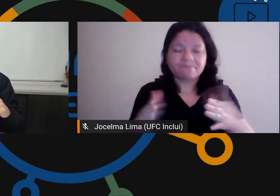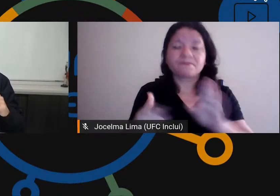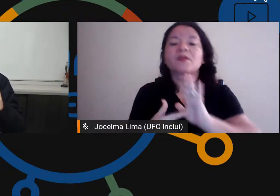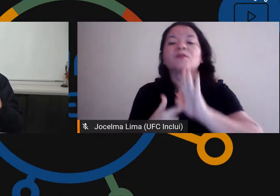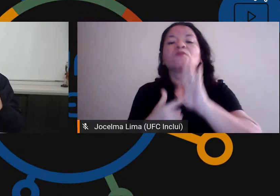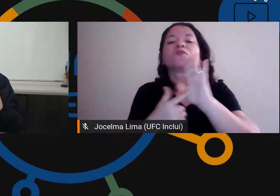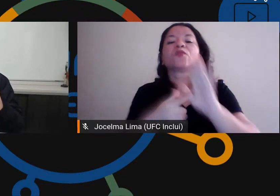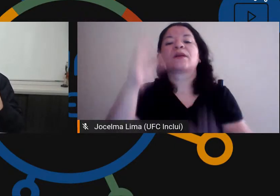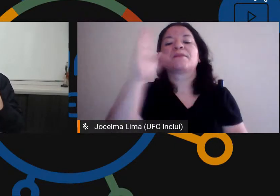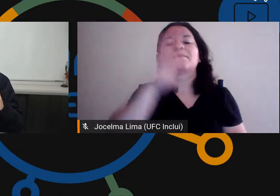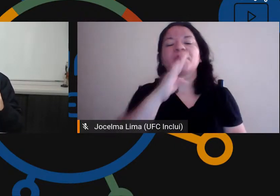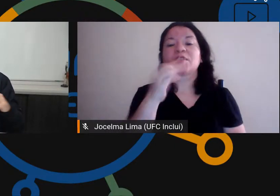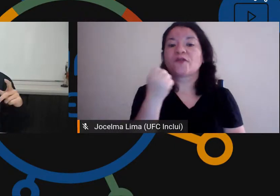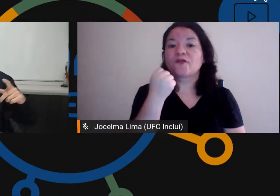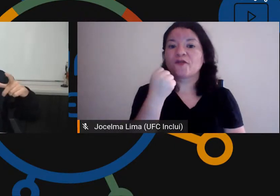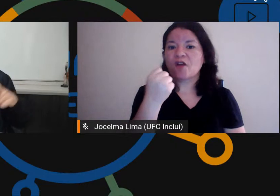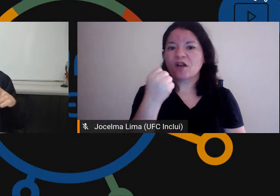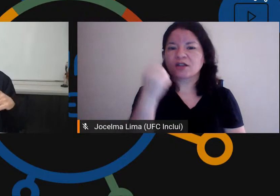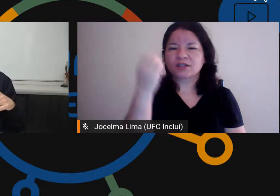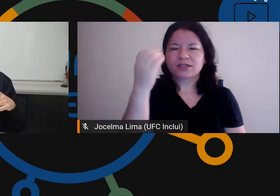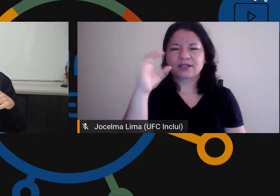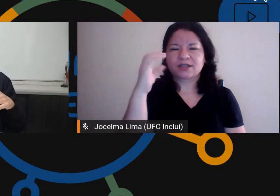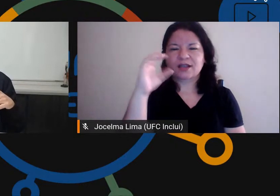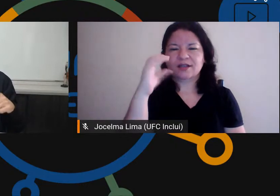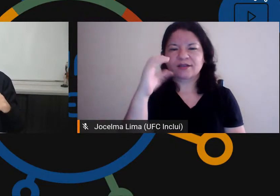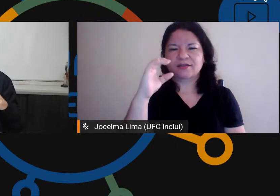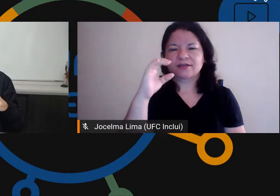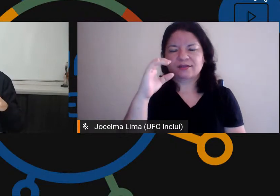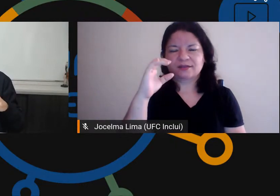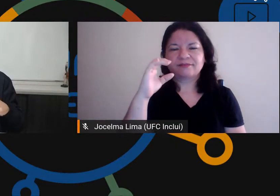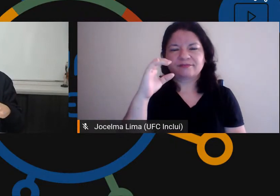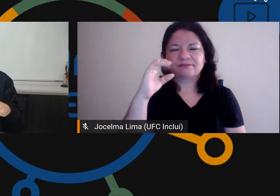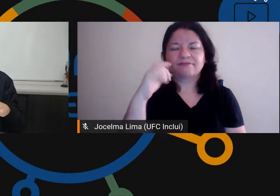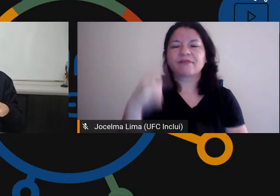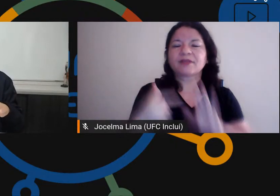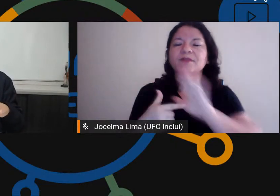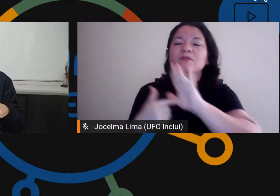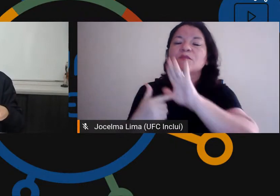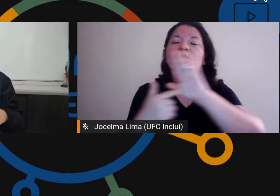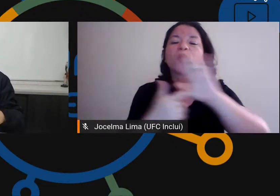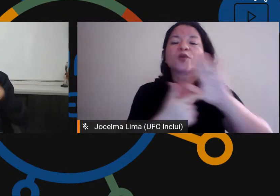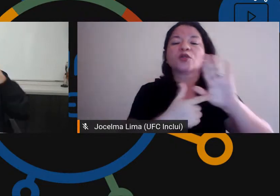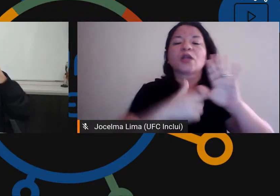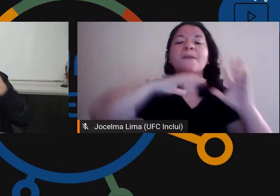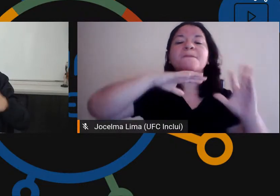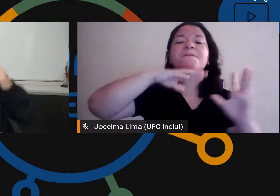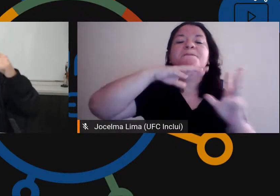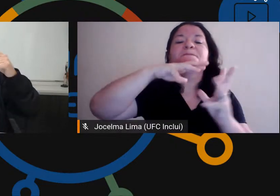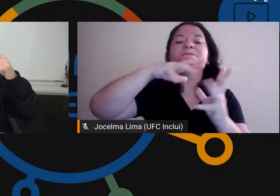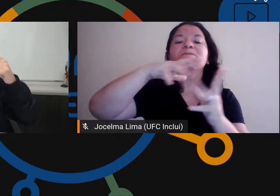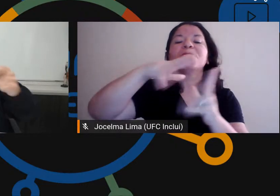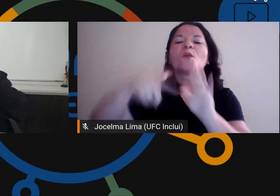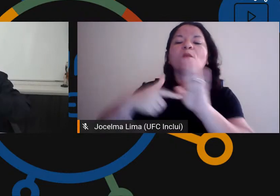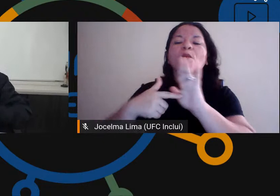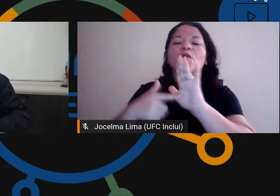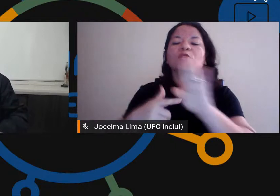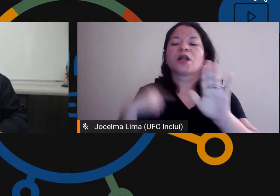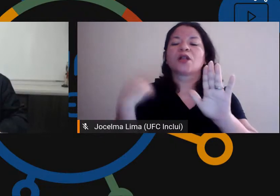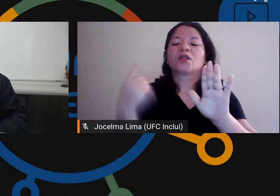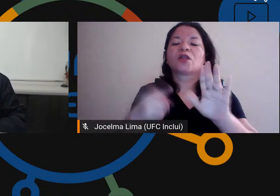país forte em ciência, não é ficar aqui dentro, é mostrar para o mundo, sair lá para fora e mostrar. Nós também